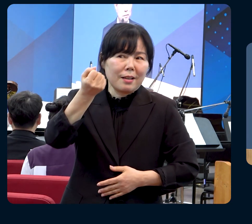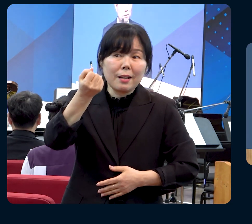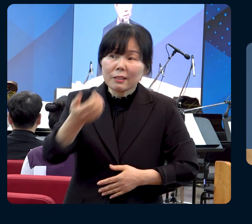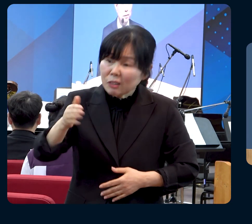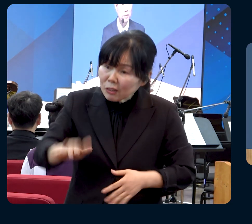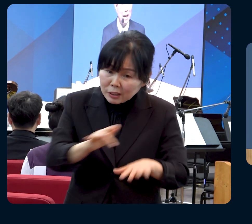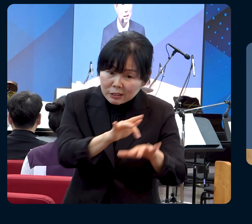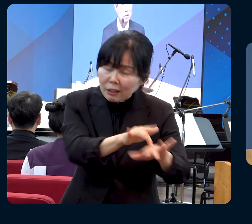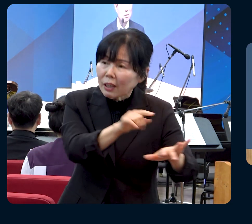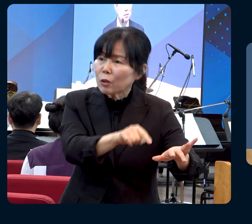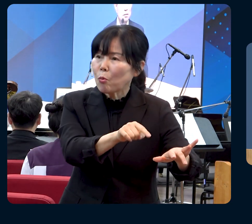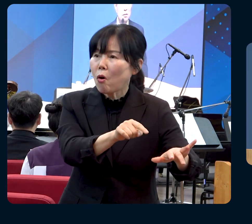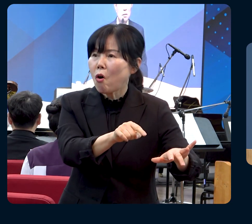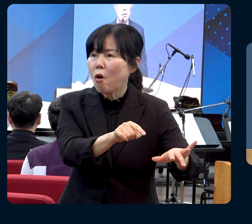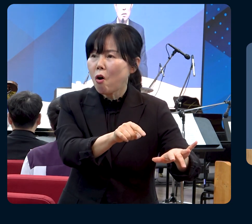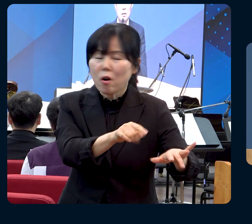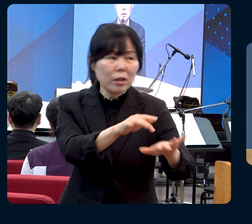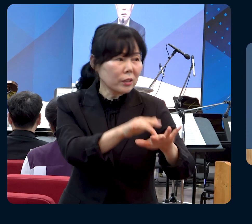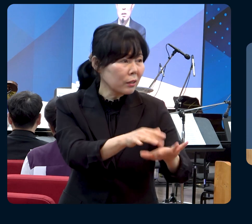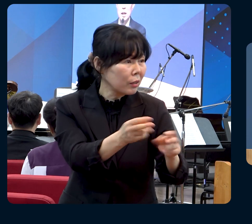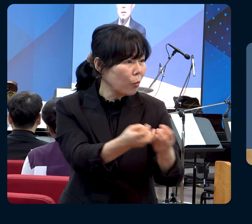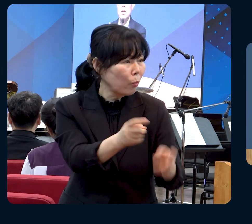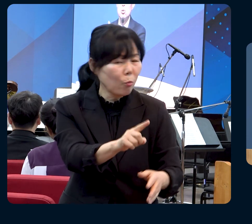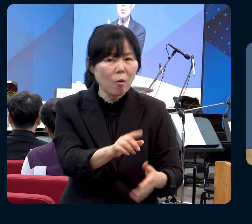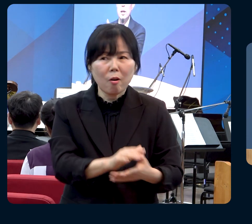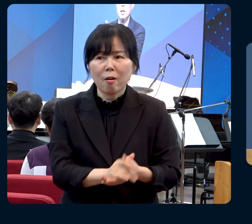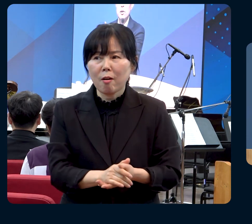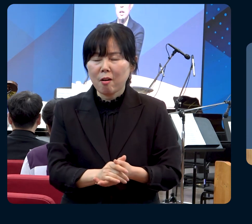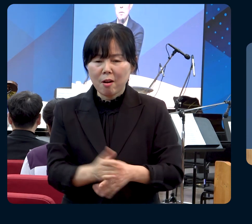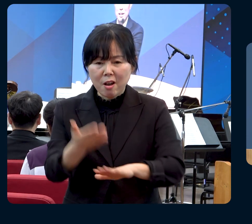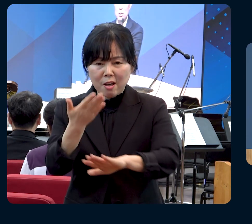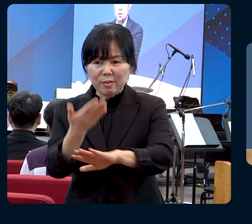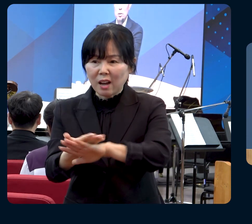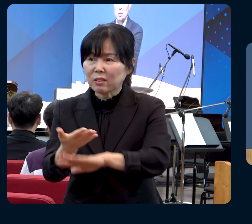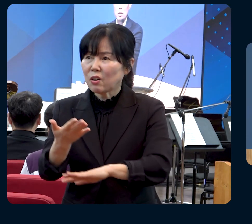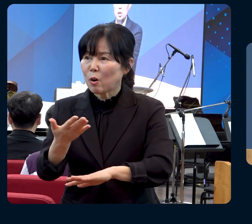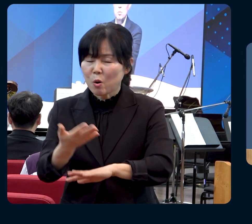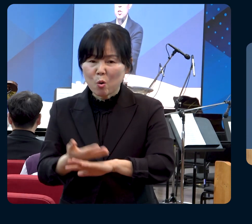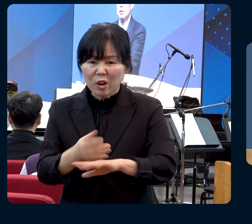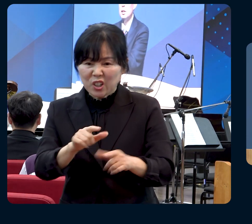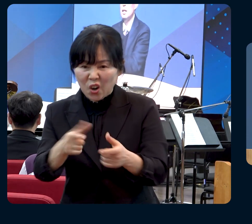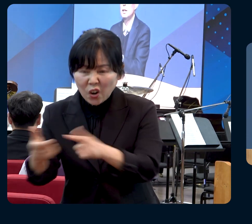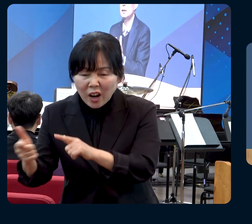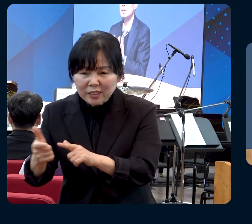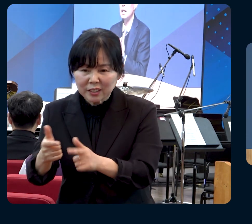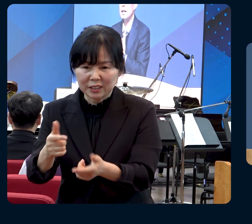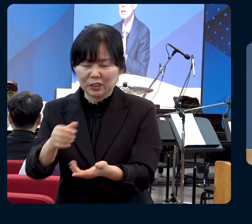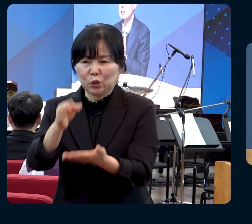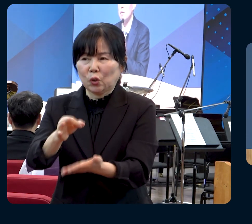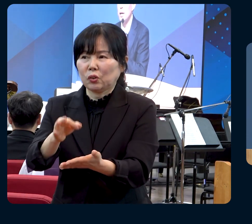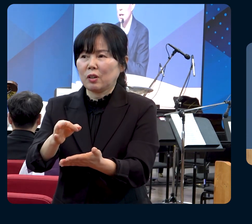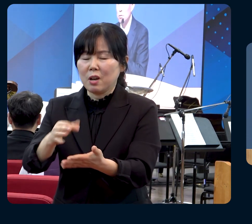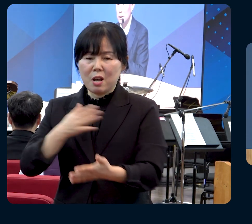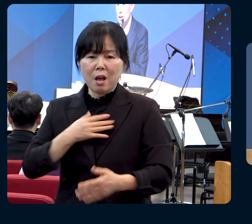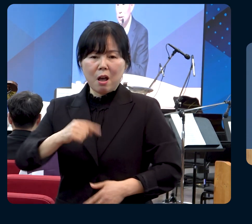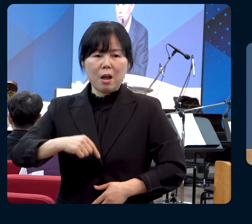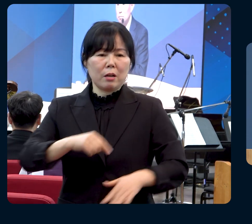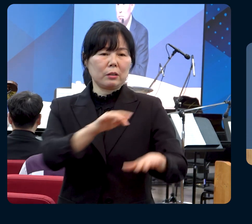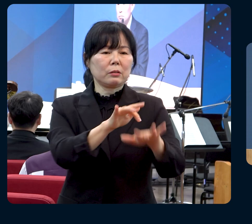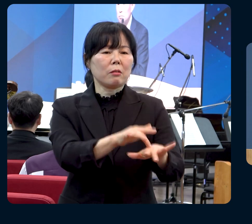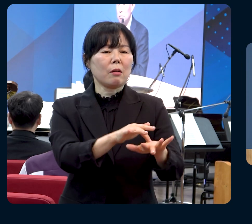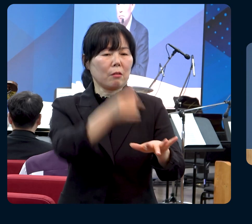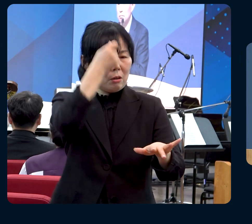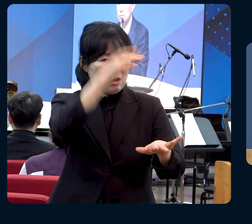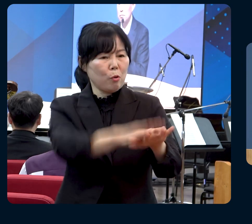사탄은 다른 것들을 가장 소중하게 여기게 만들지요. 심지어는 자기를 예배하라고 하잖아요.